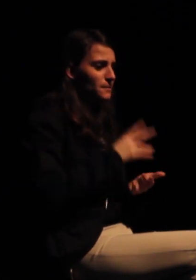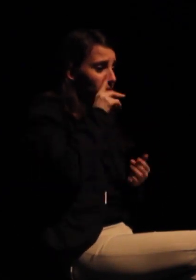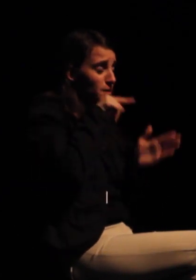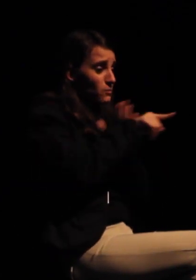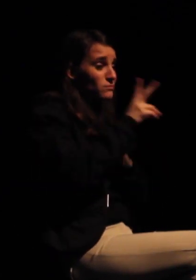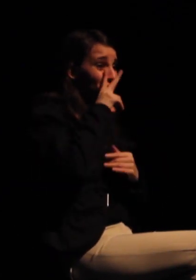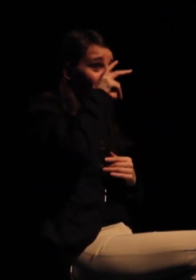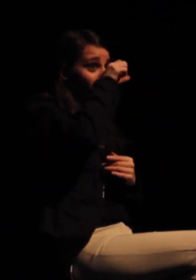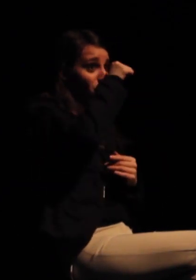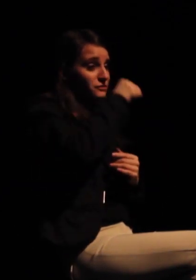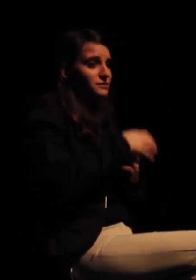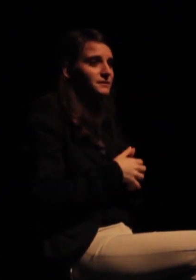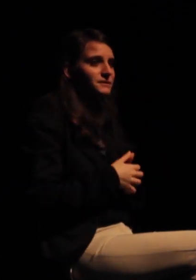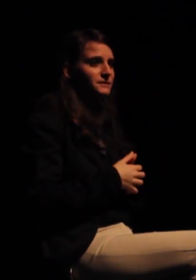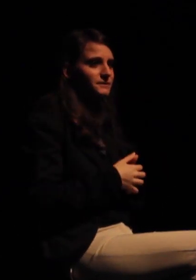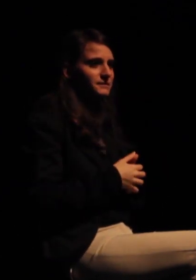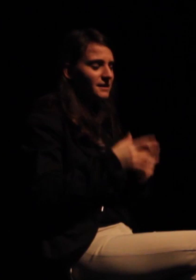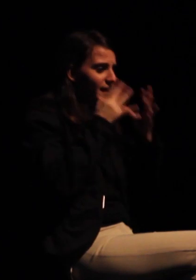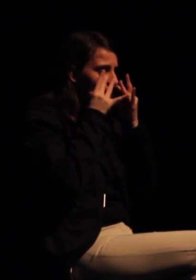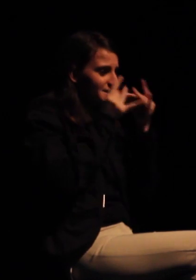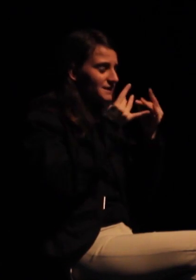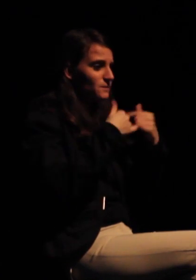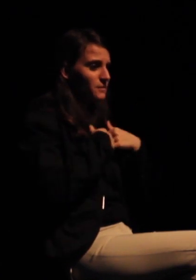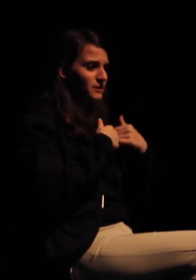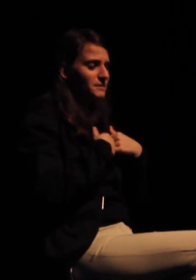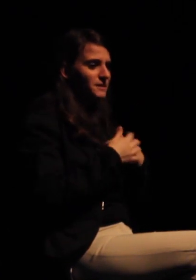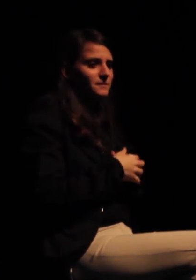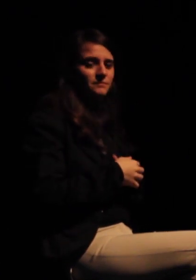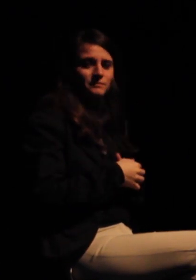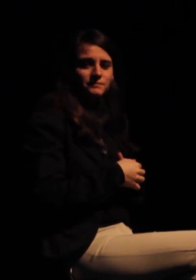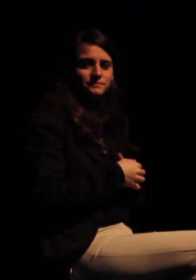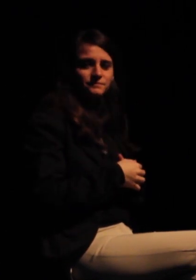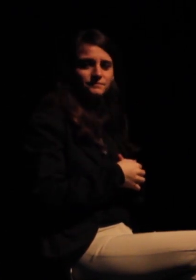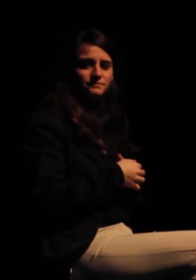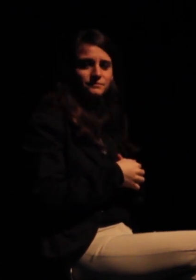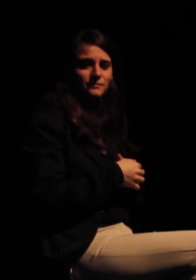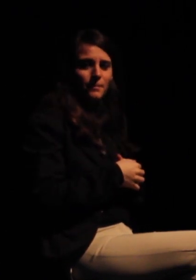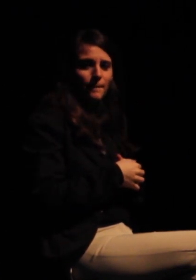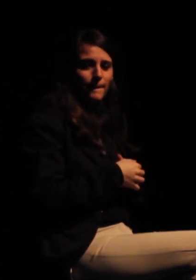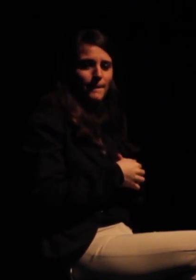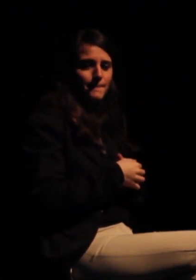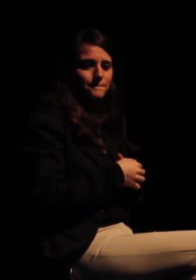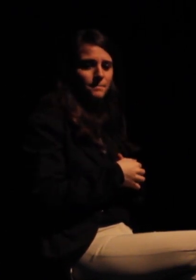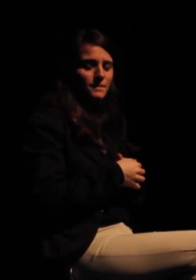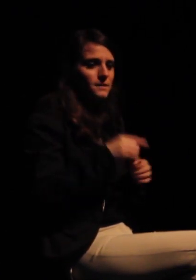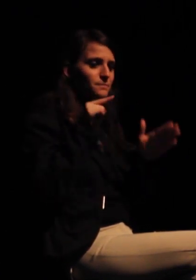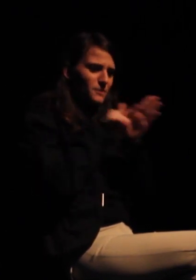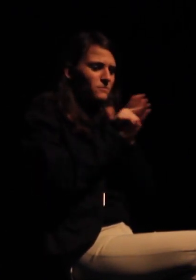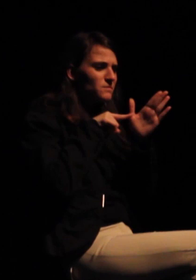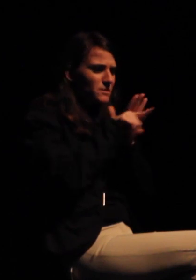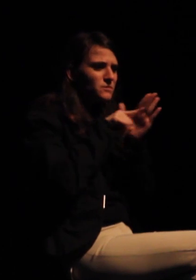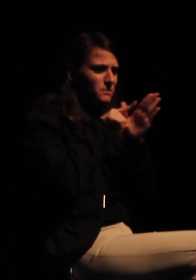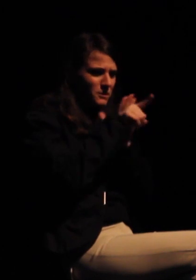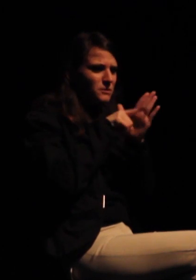essas. E elas prestavam muita atenção em mim. E elas diziam: pergunte, pergunte, pergunte sempre. E falava para